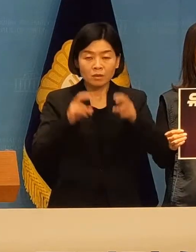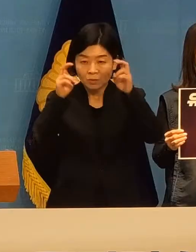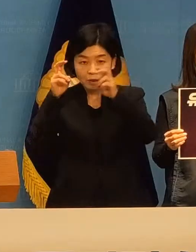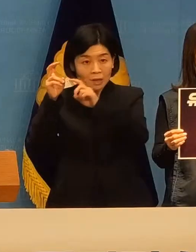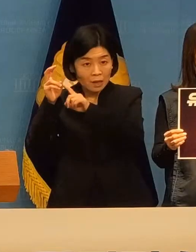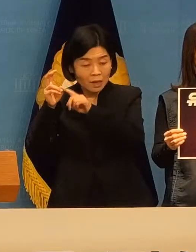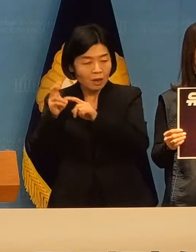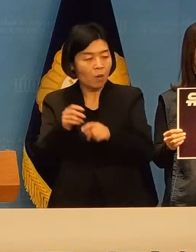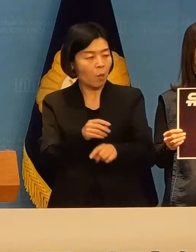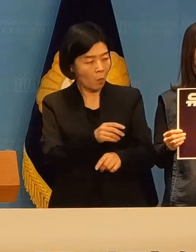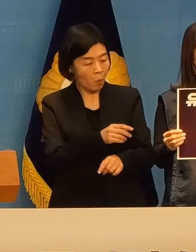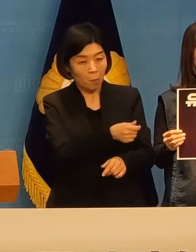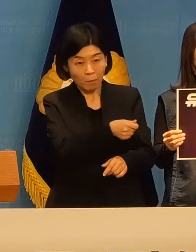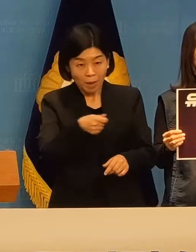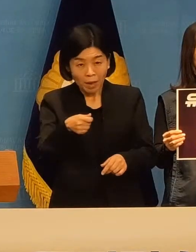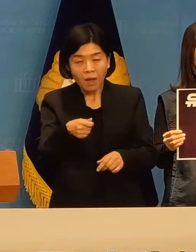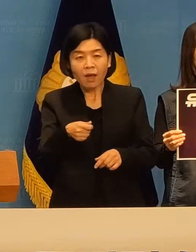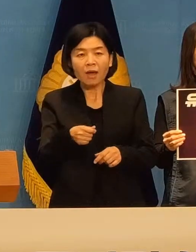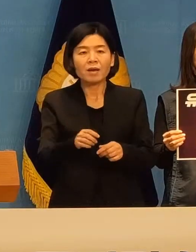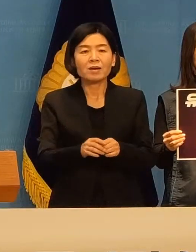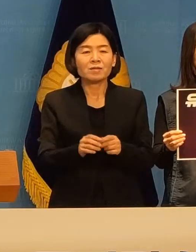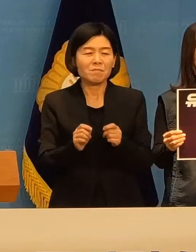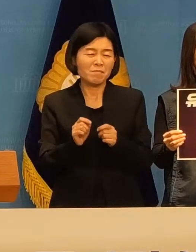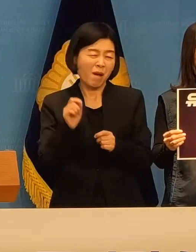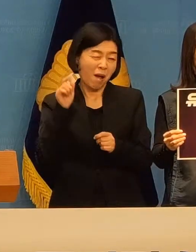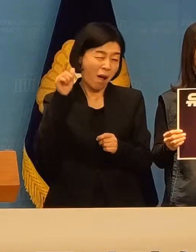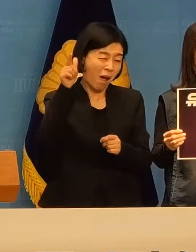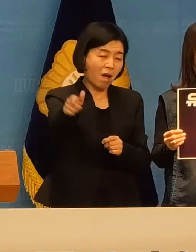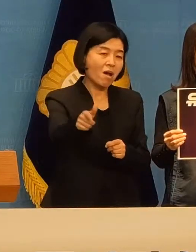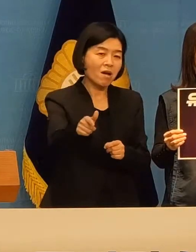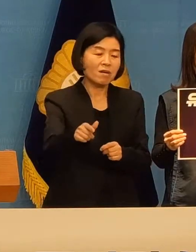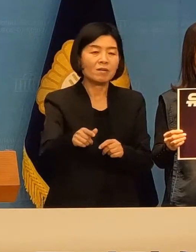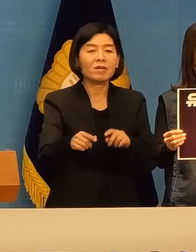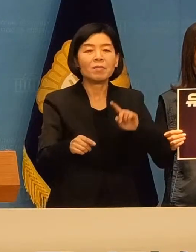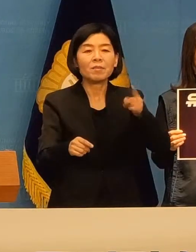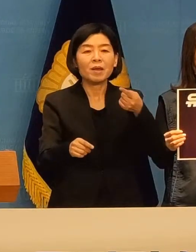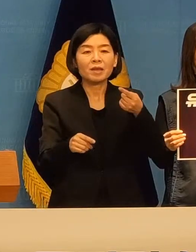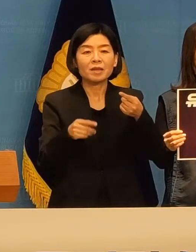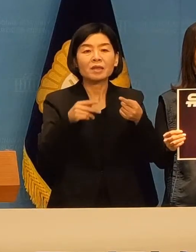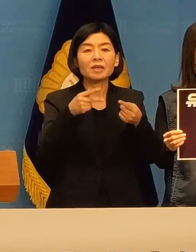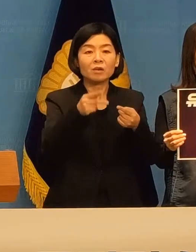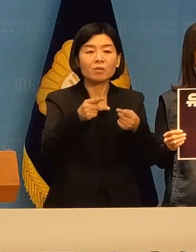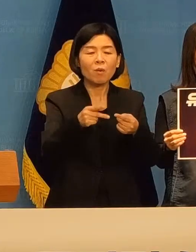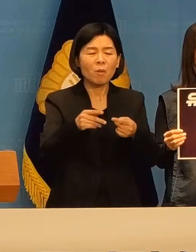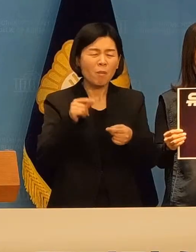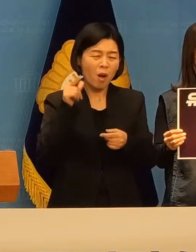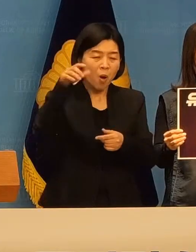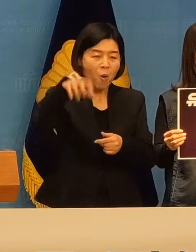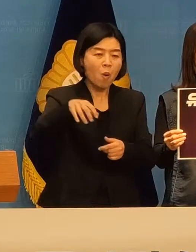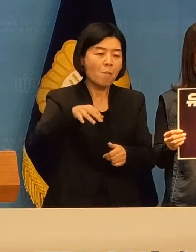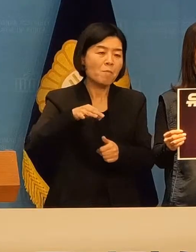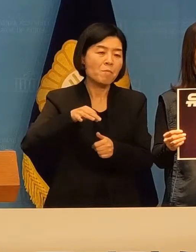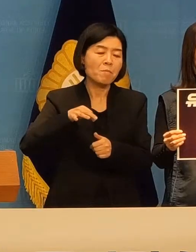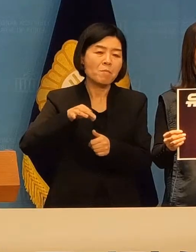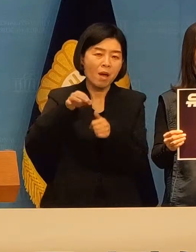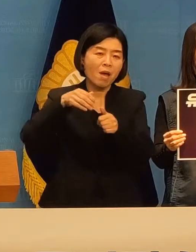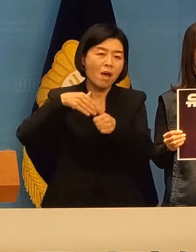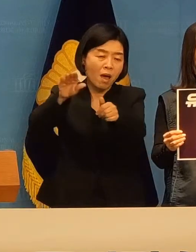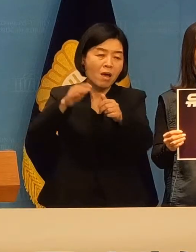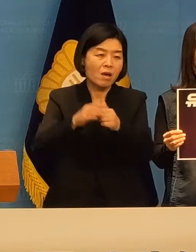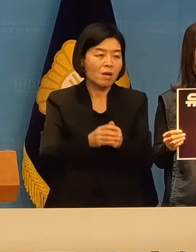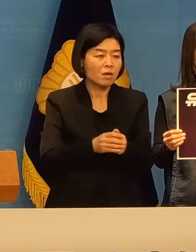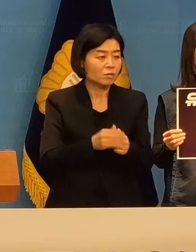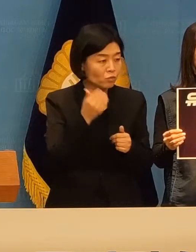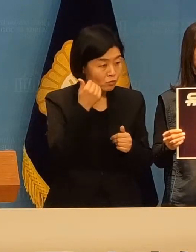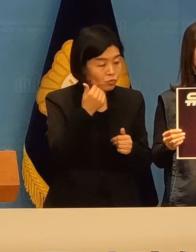기세를 타고 편도 100km가 넘는 장거리 인사 발령을 냅니다. 또 어떤 조합원은 편도 2시간